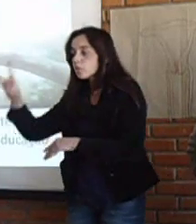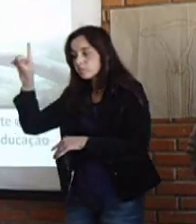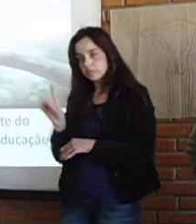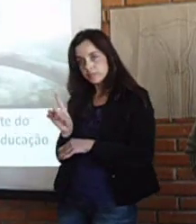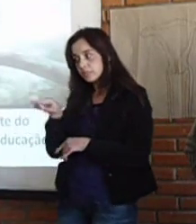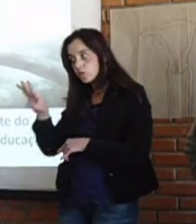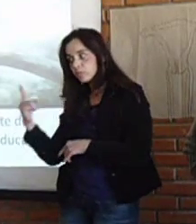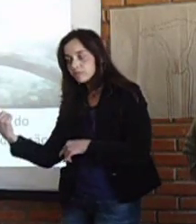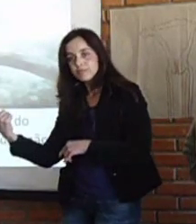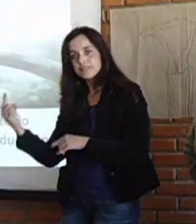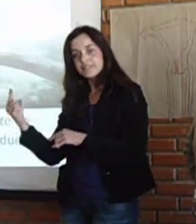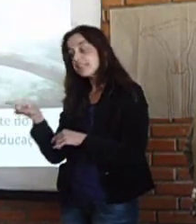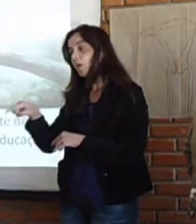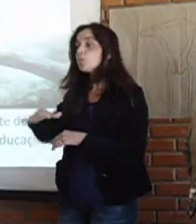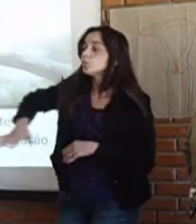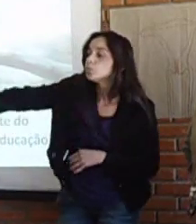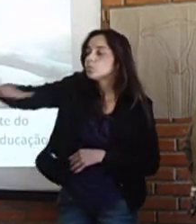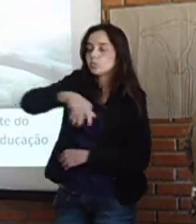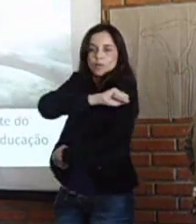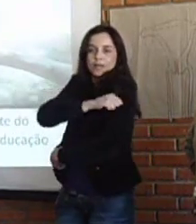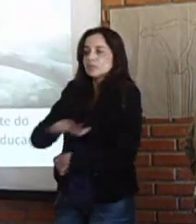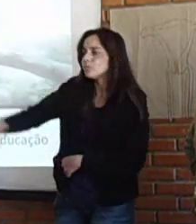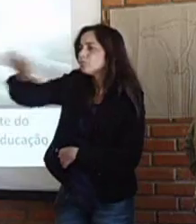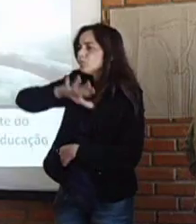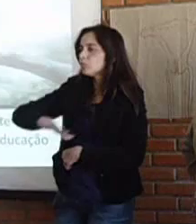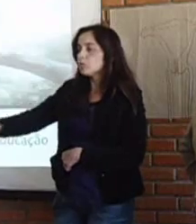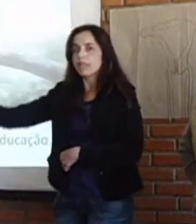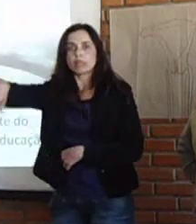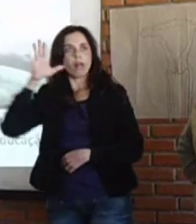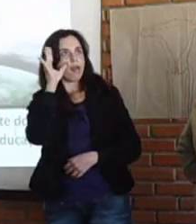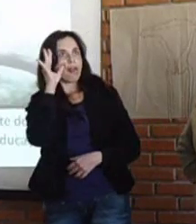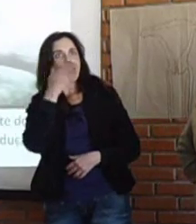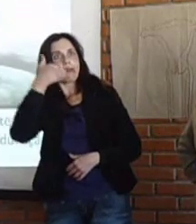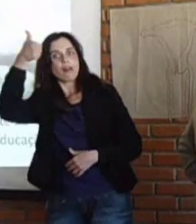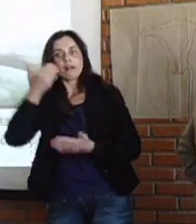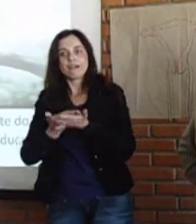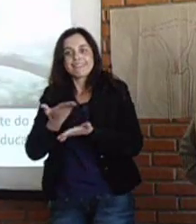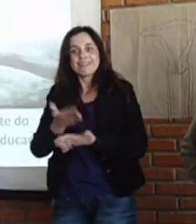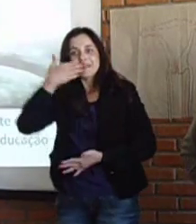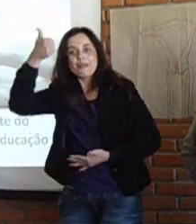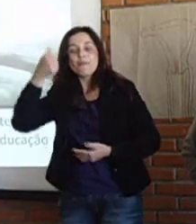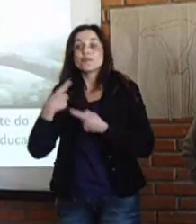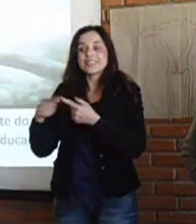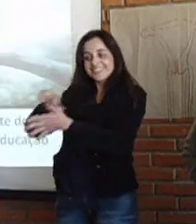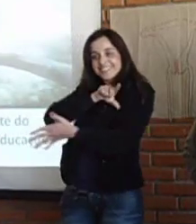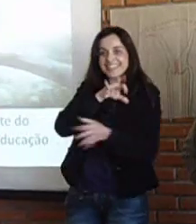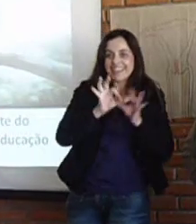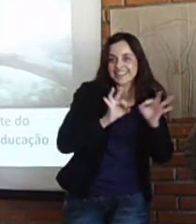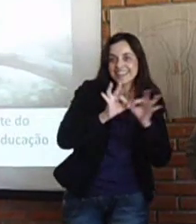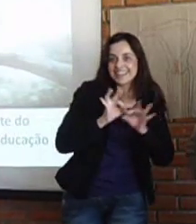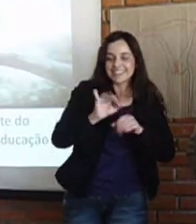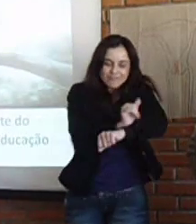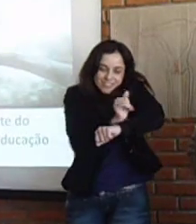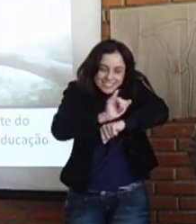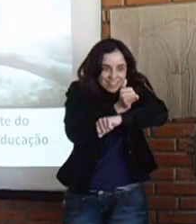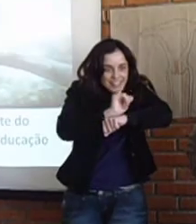Que ninguém é igual a ninguém. Então, às vezes, um menino tem uma deficiência registrada e a gente tem que correr atrás de algum artifício